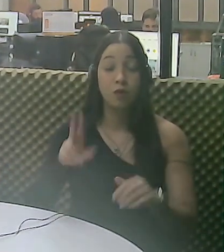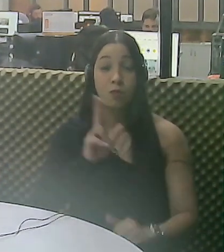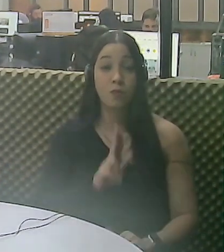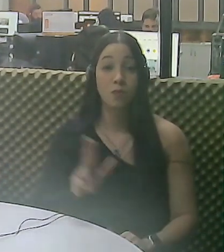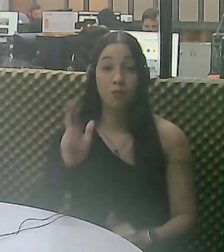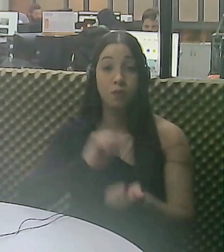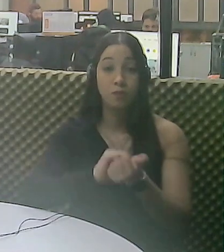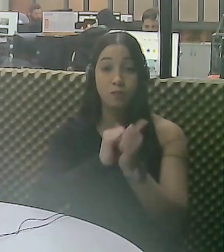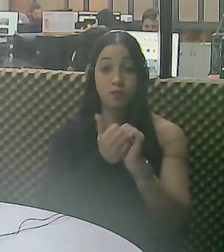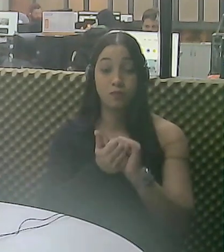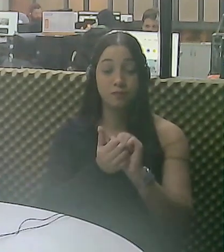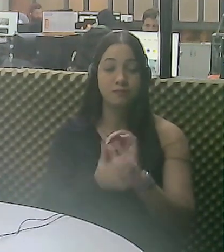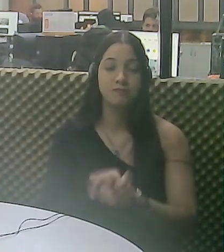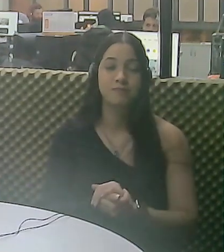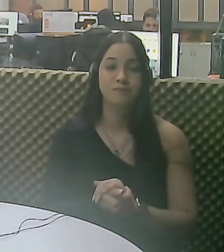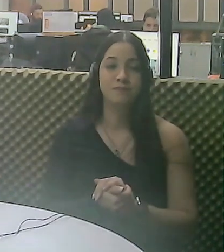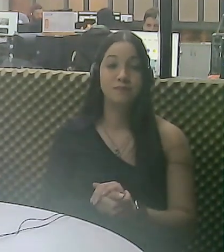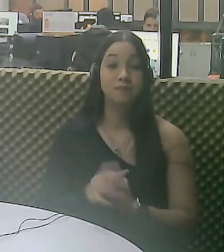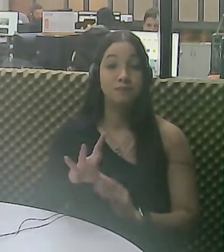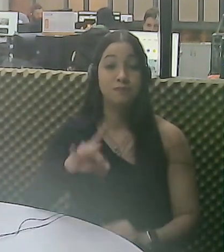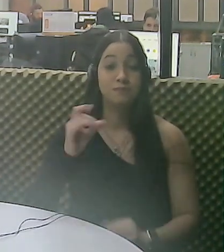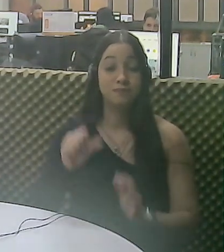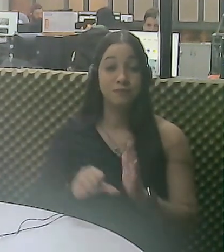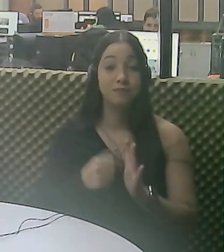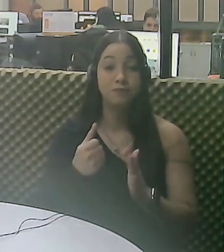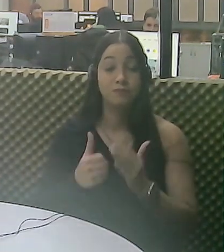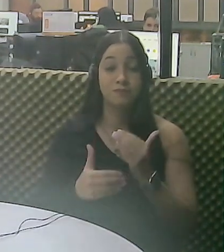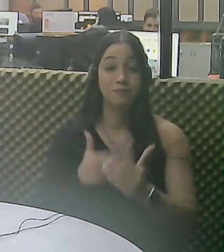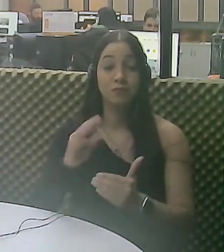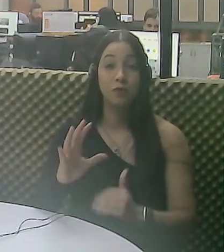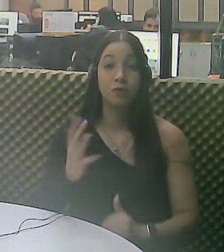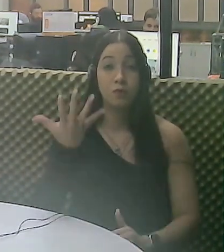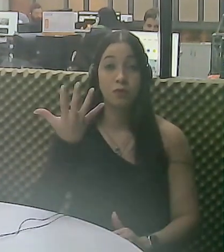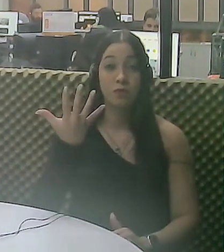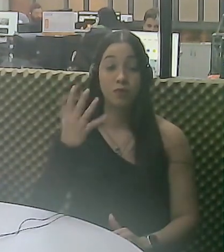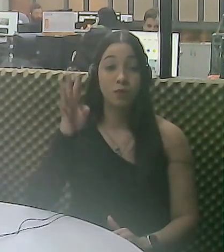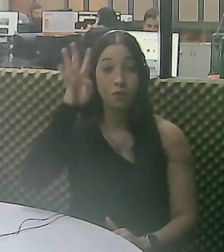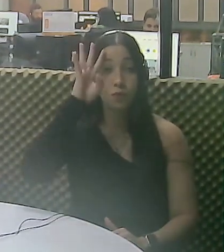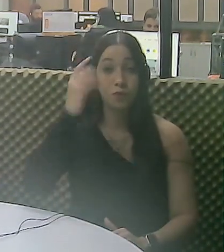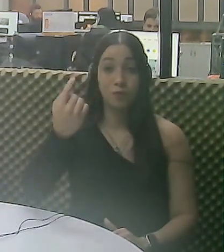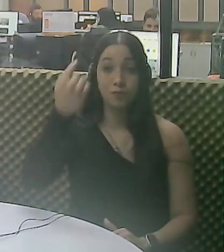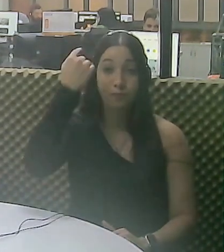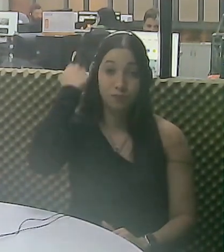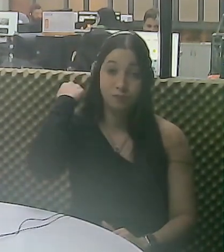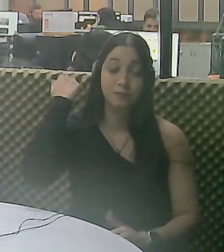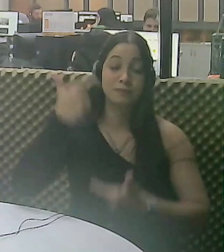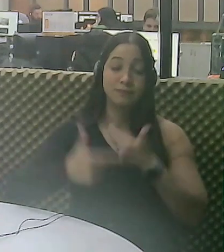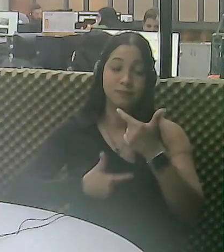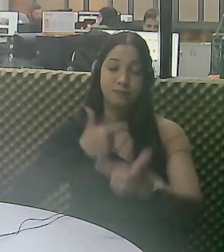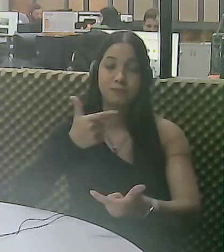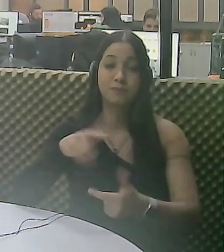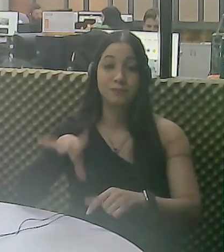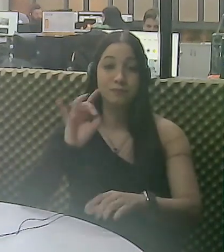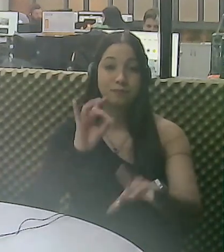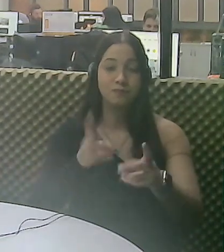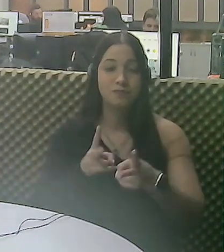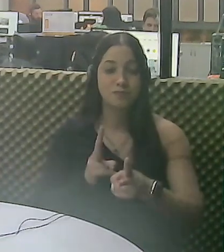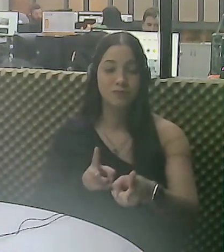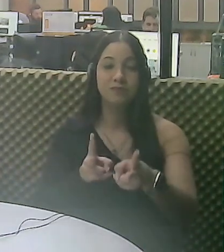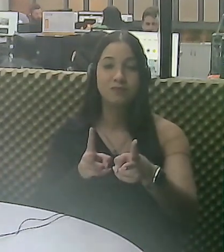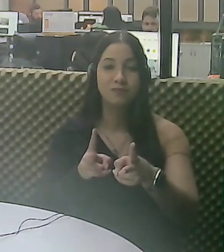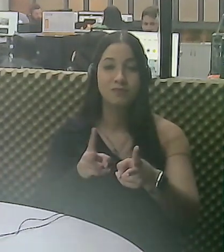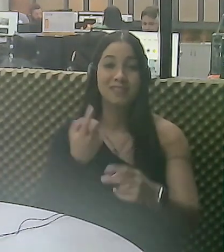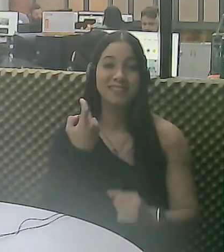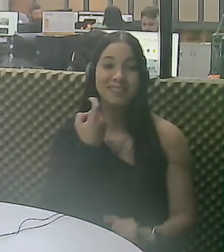Uberlândia Esporte Clube. A primeira etapa do processo aconteceu nesta última quarta. O trabalho da seleção continua